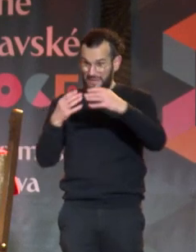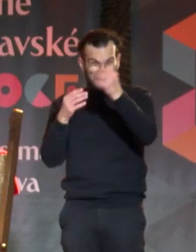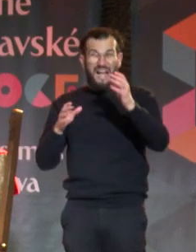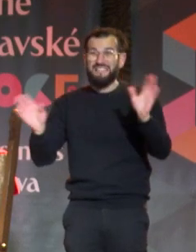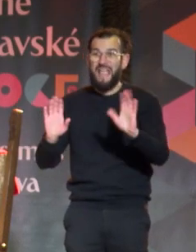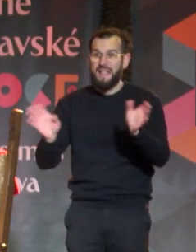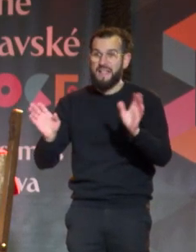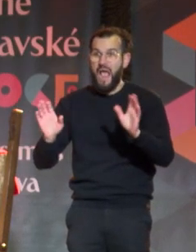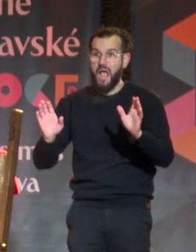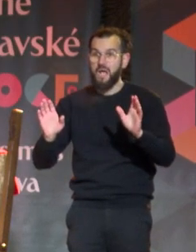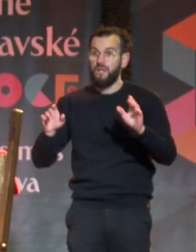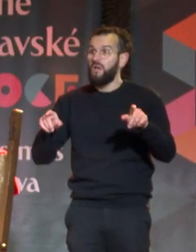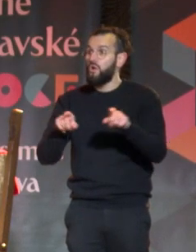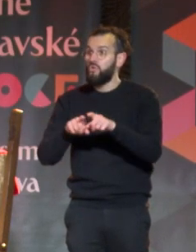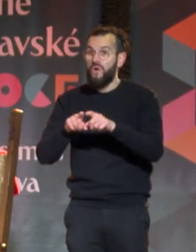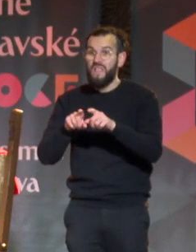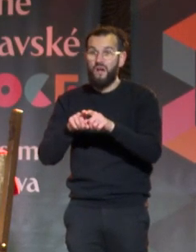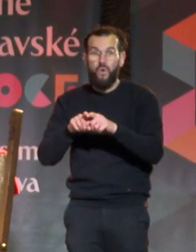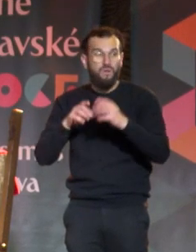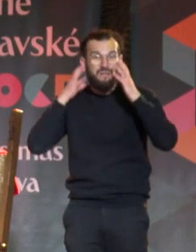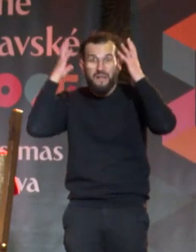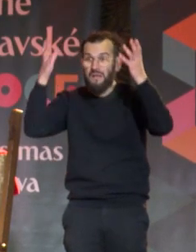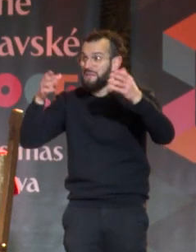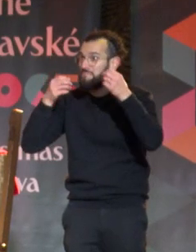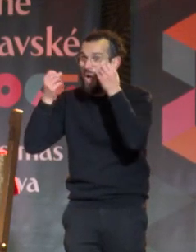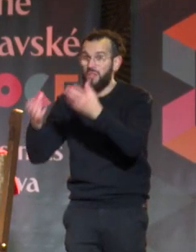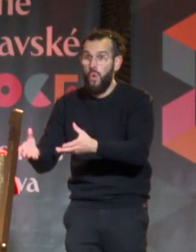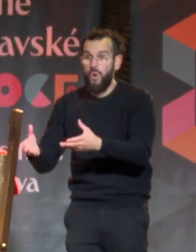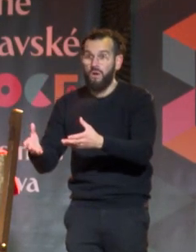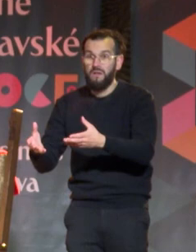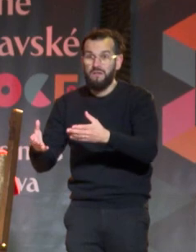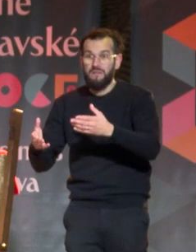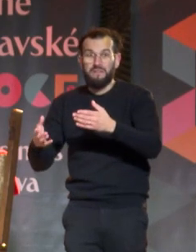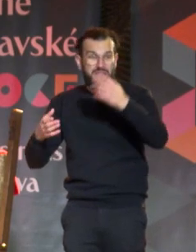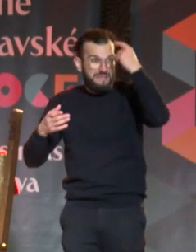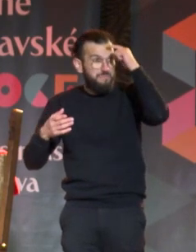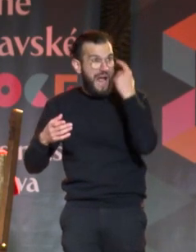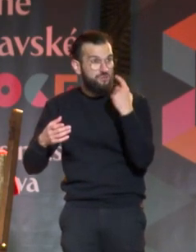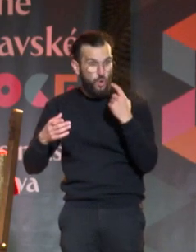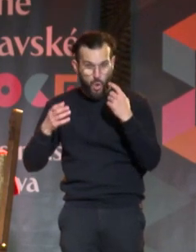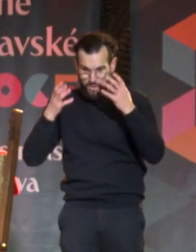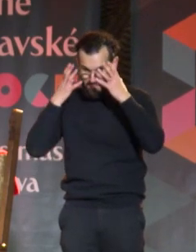Nie, a teraz už nič neschovám. A potom praskne aj káčer,